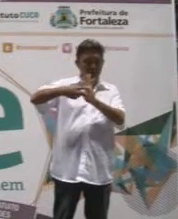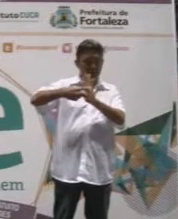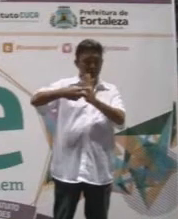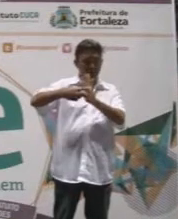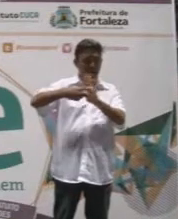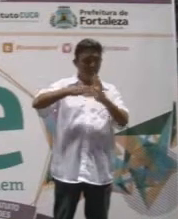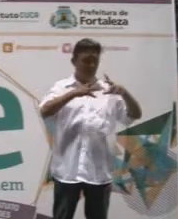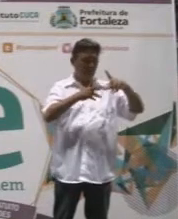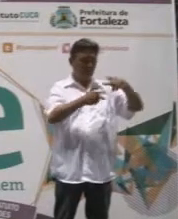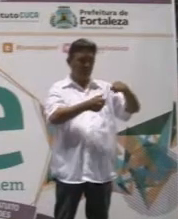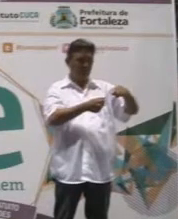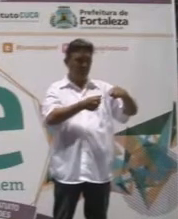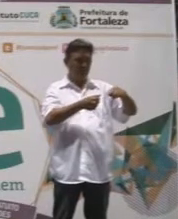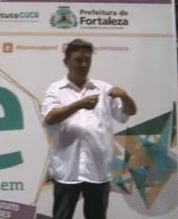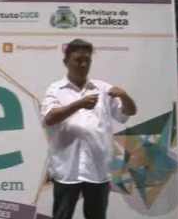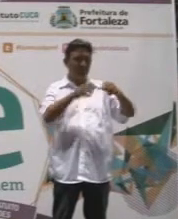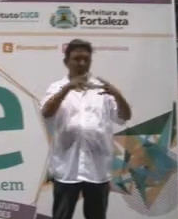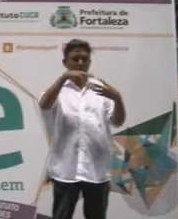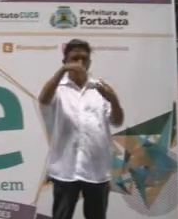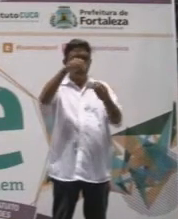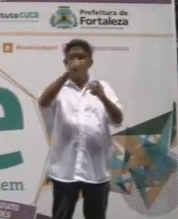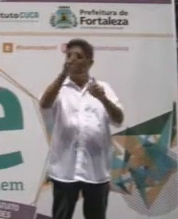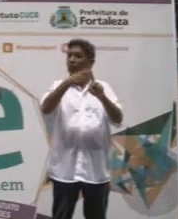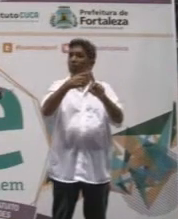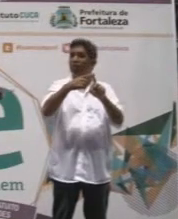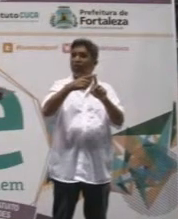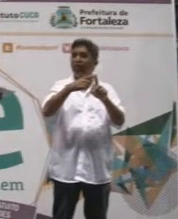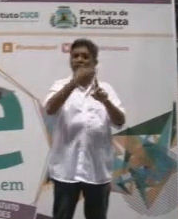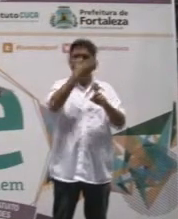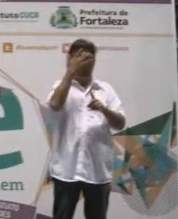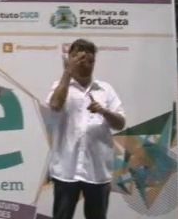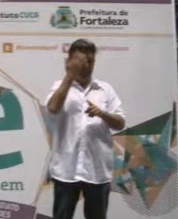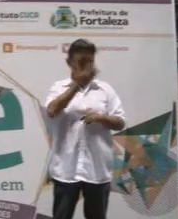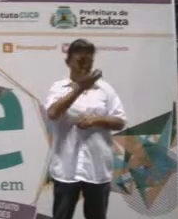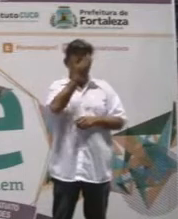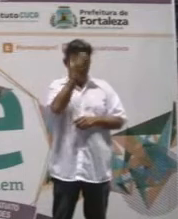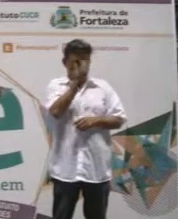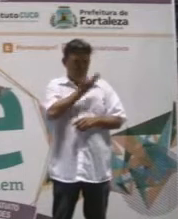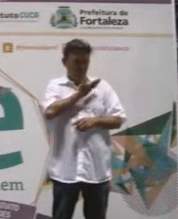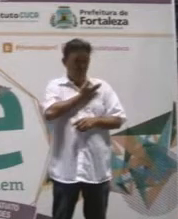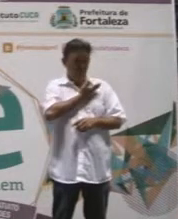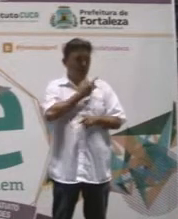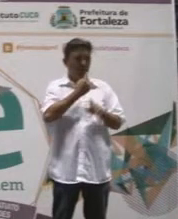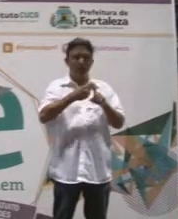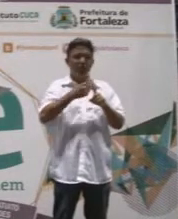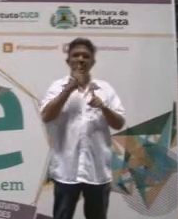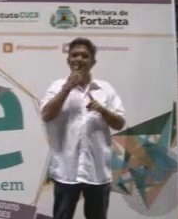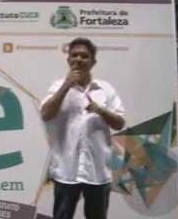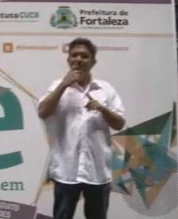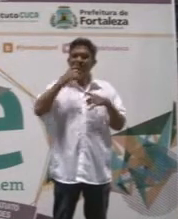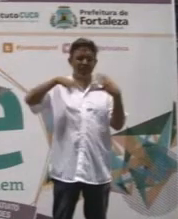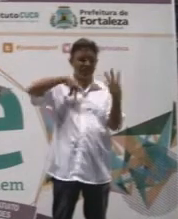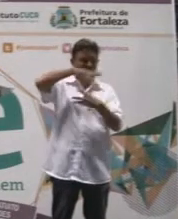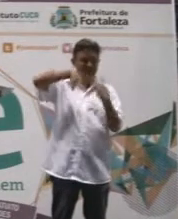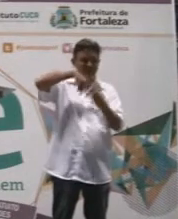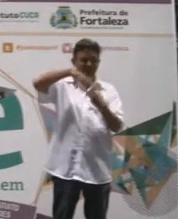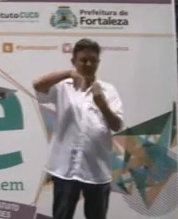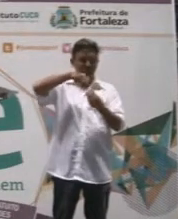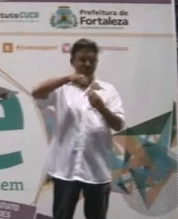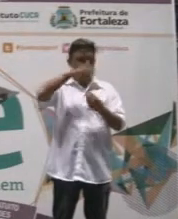mundo espiritual. Ele jamais esquece os amigos, porque o sangue deles se misturou ao seu no campo de batalha. Um